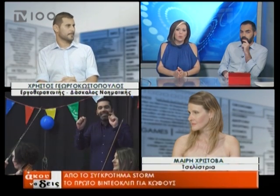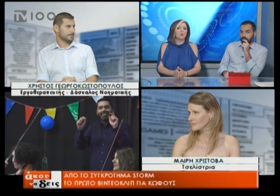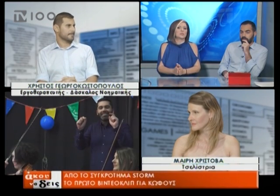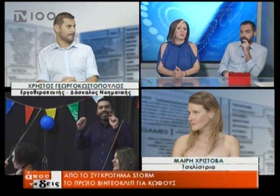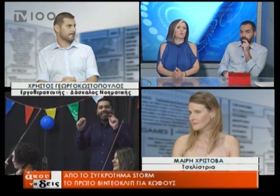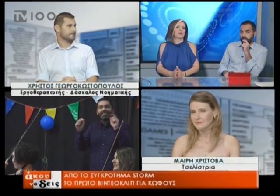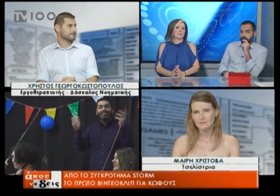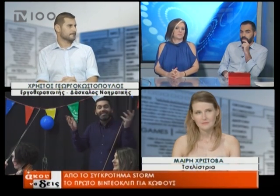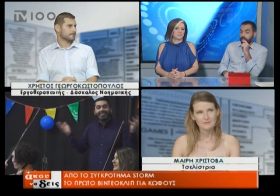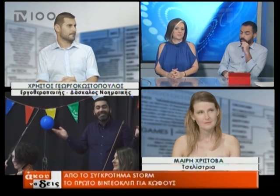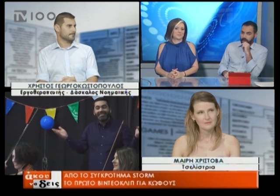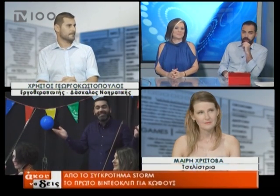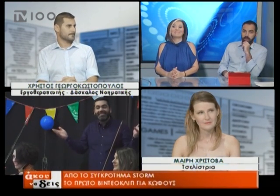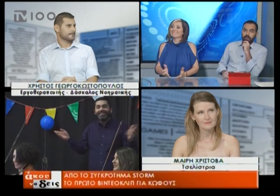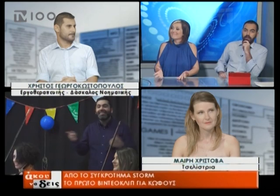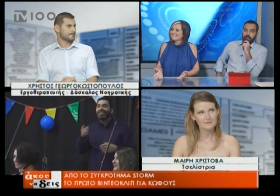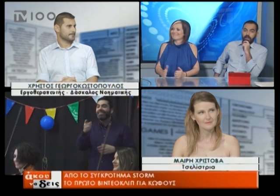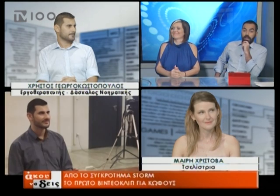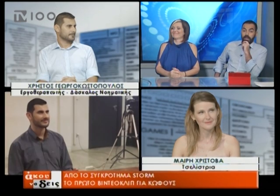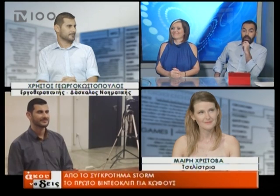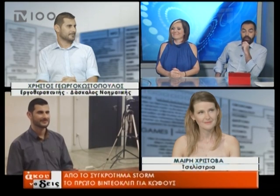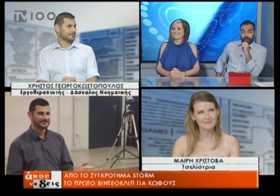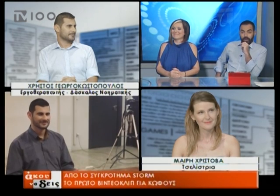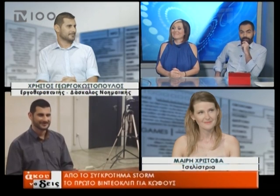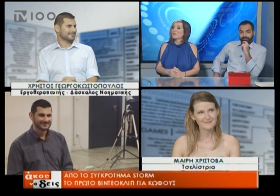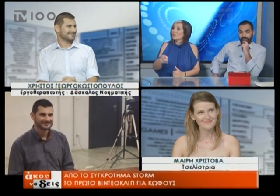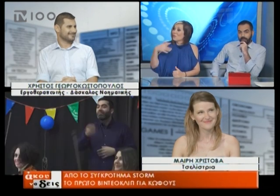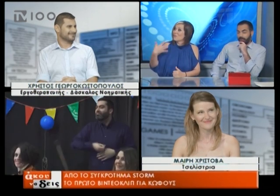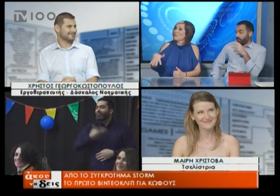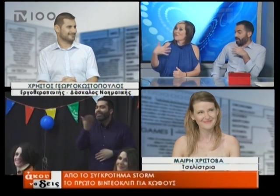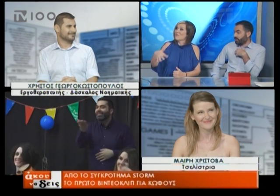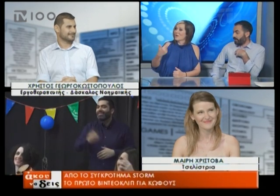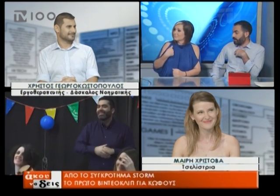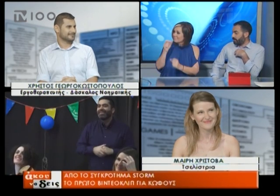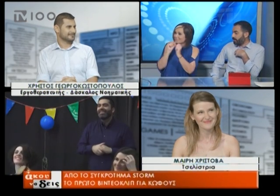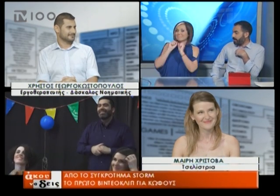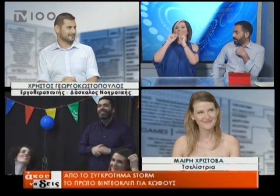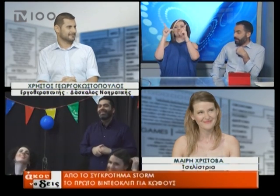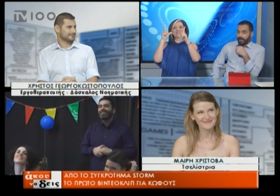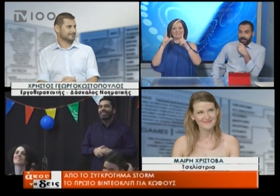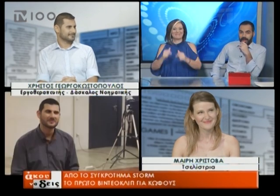οι ακούοντες ακούνε. Μάλιστα. Φοβερό. Εμένα με εντυπωσιάζει, Σοφία, δεν ξέρω.